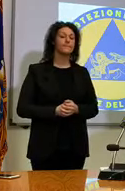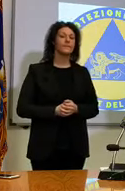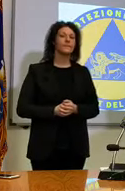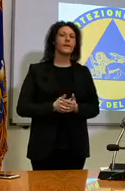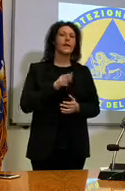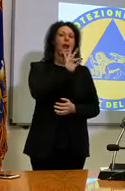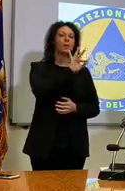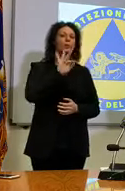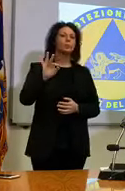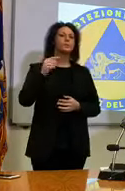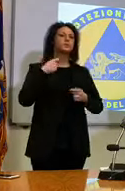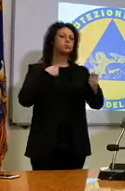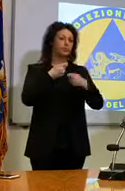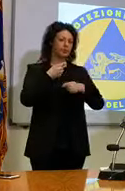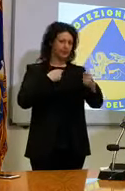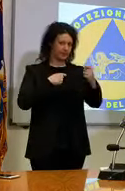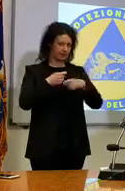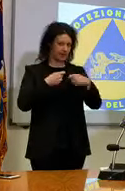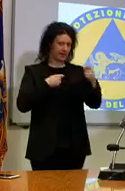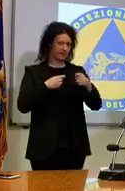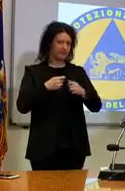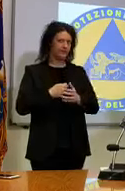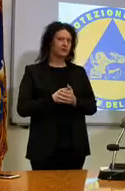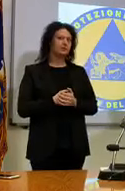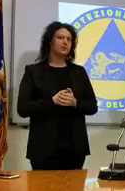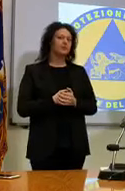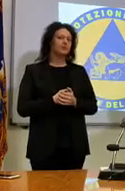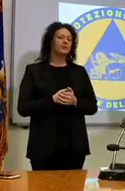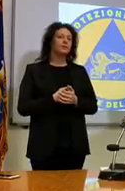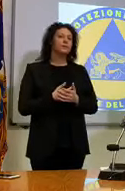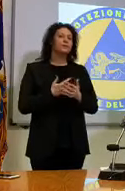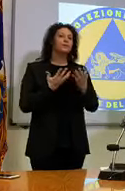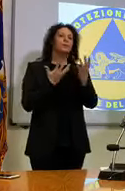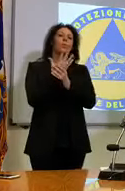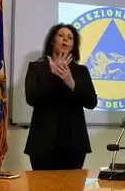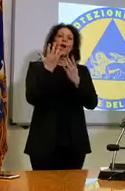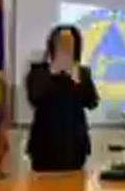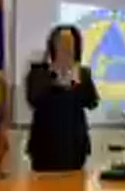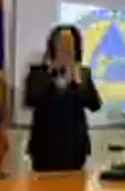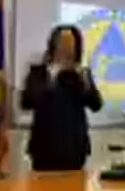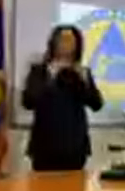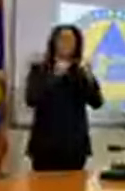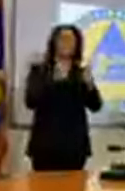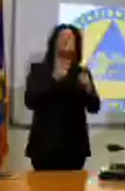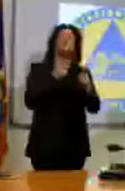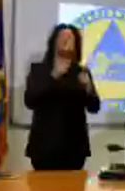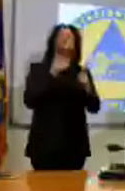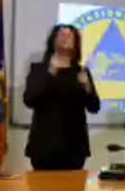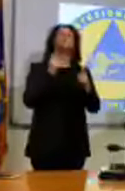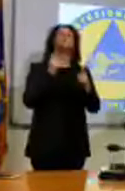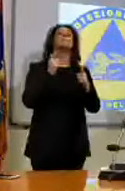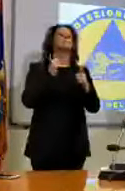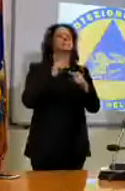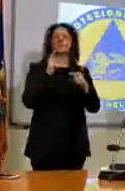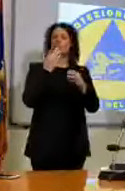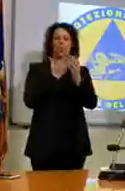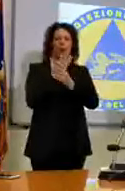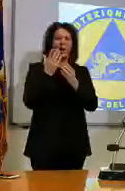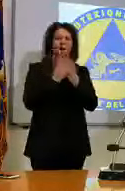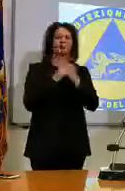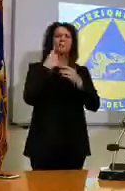alcuni supermercati, scrive una telespettatrice, vengono forniti i guanti ma non le mascherine dipendenti. È possibile rendere